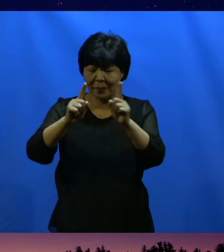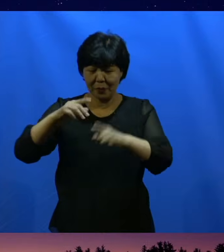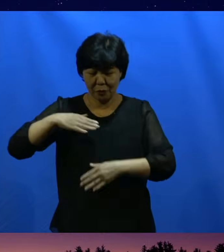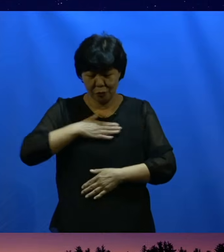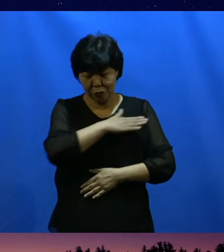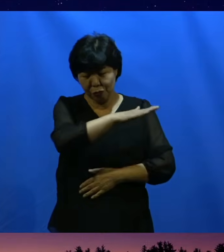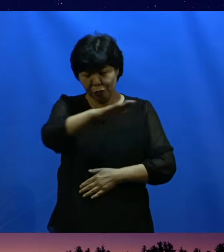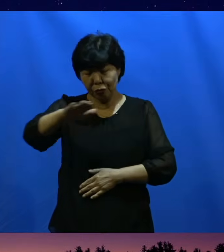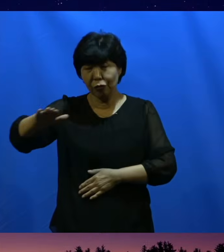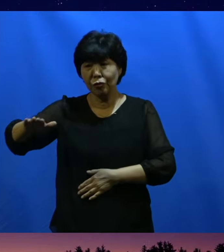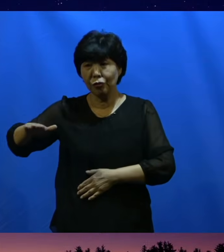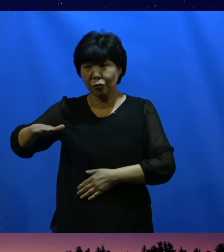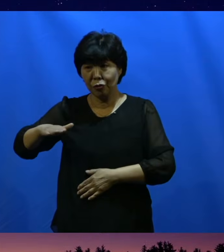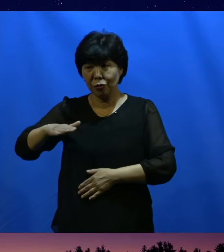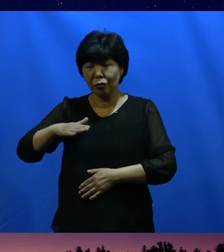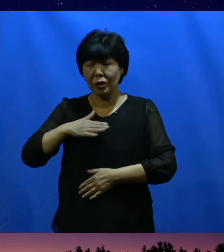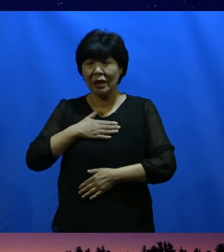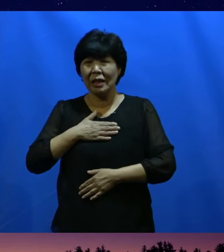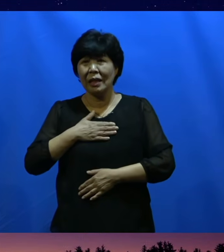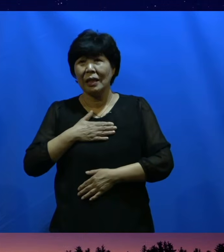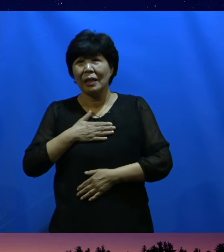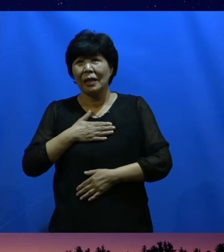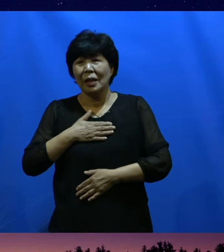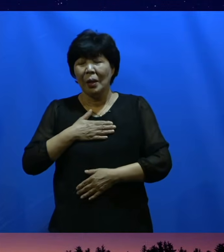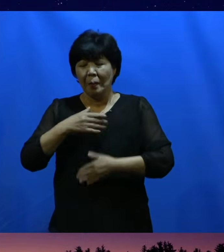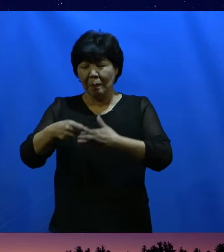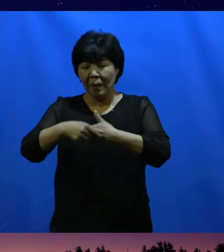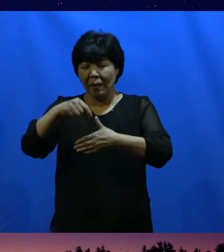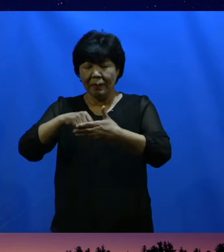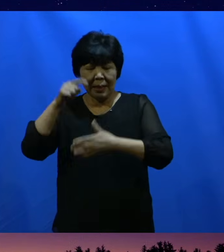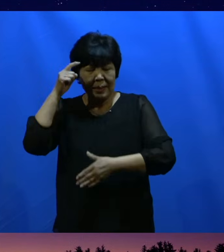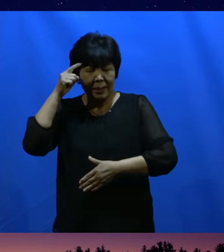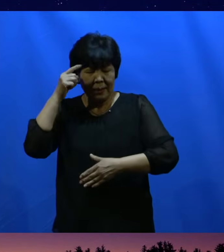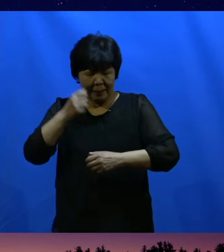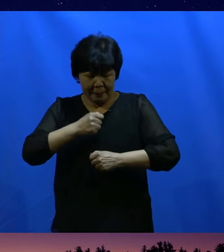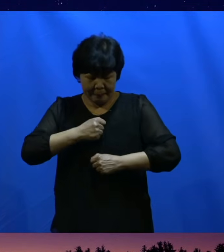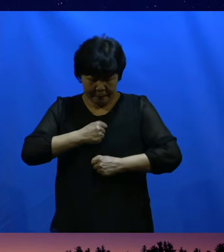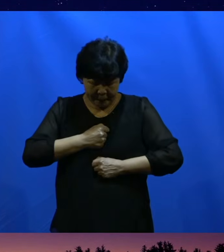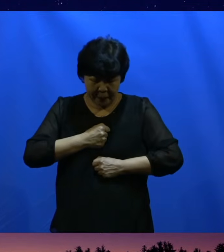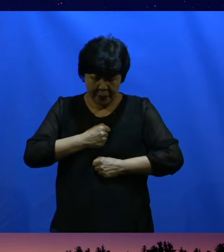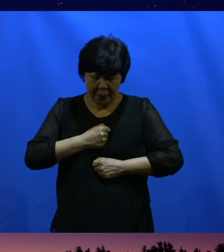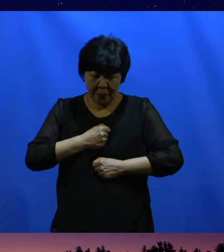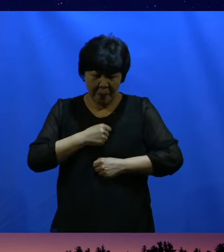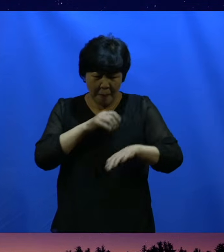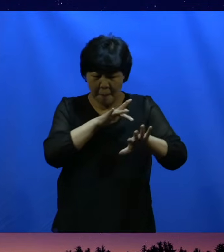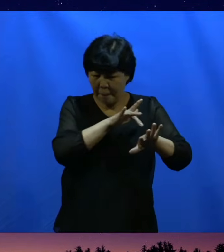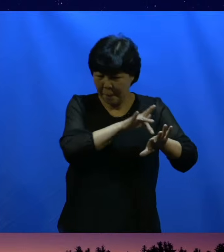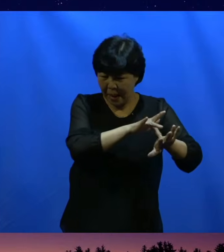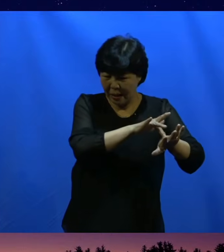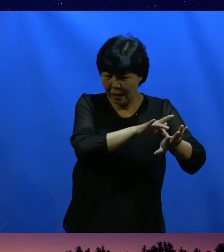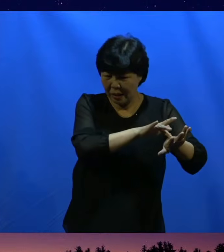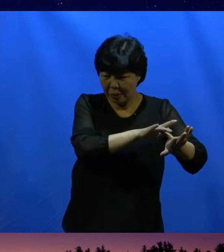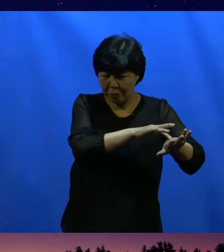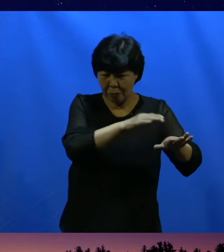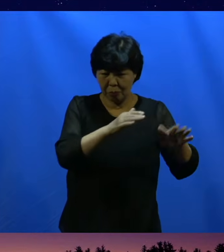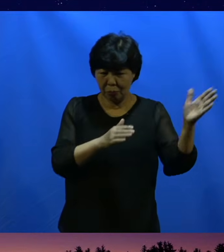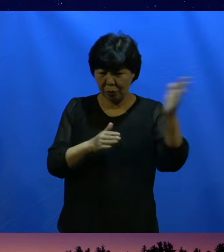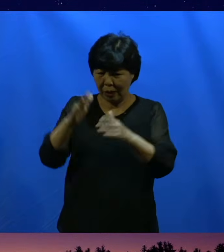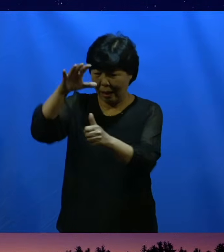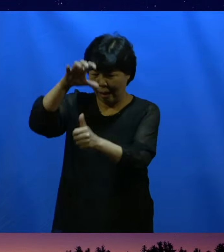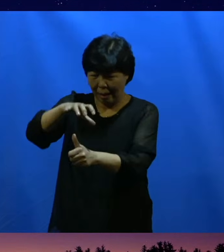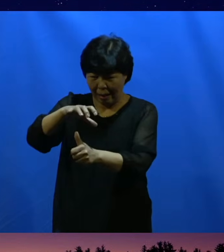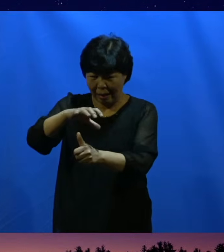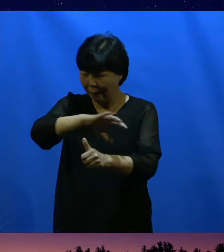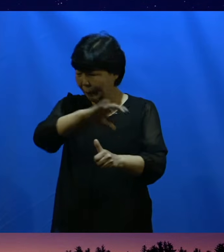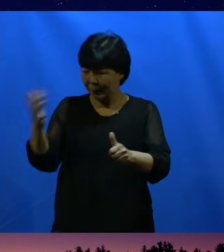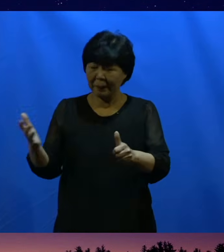우리의 능한 전사들이 되게 하여 주셔서 우리의 마음과 생각을 지켜내게 하시고 마귀로부터 속박당했던 우리의 마음을 자유케